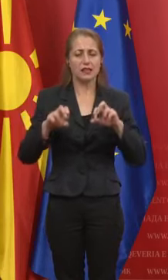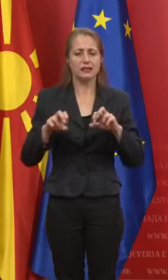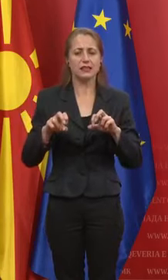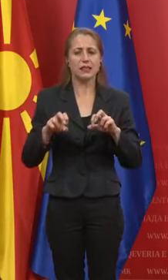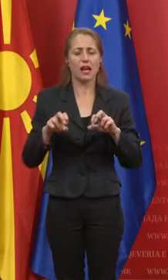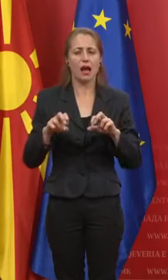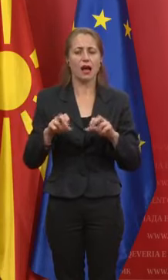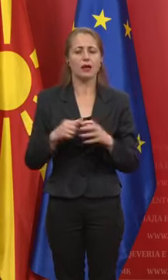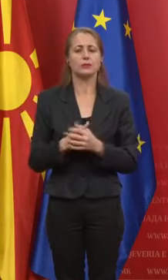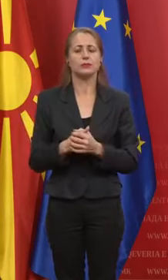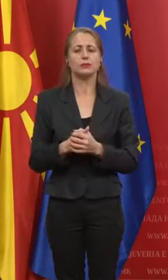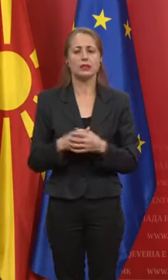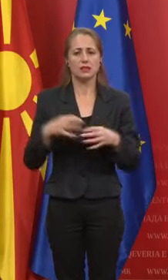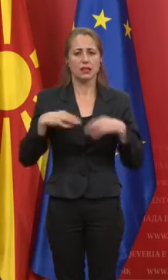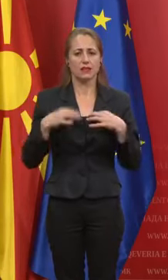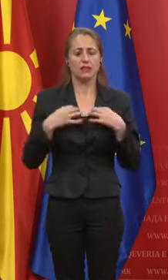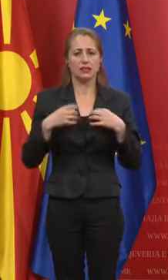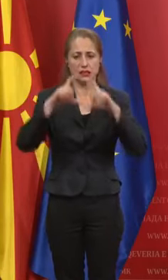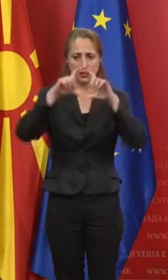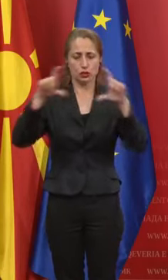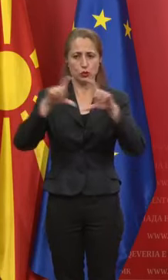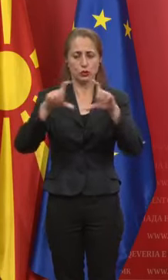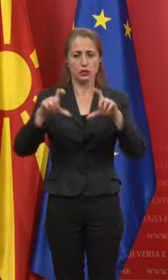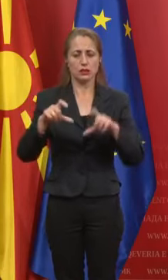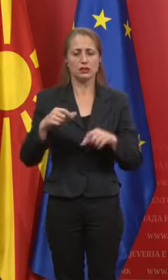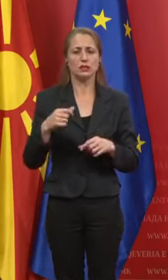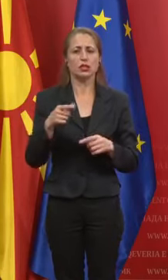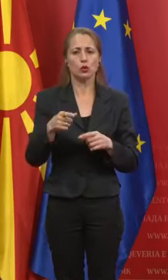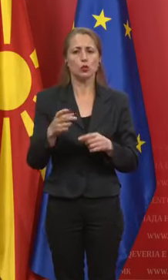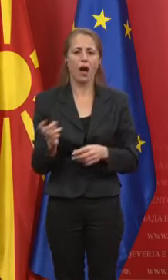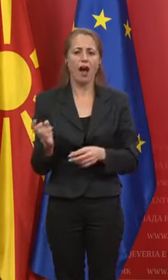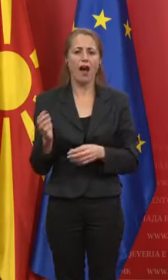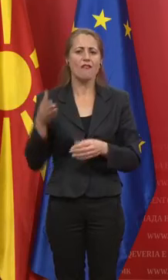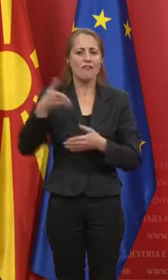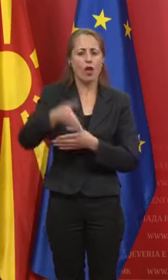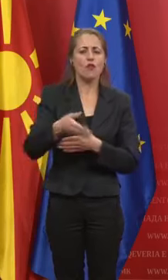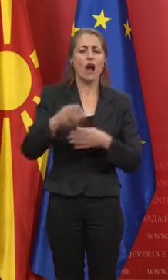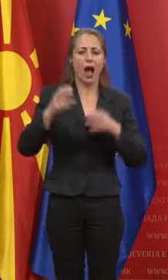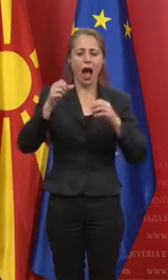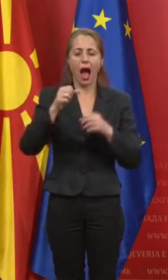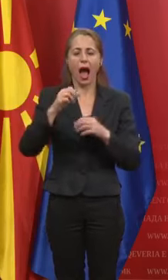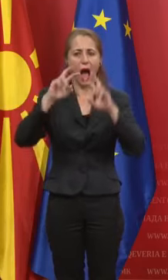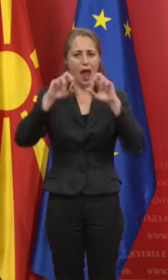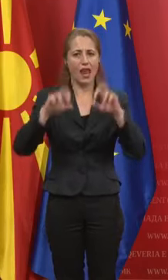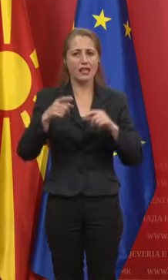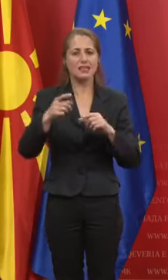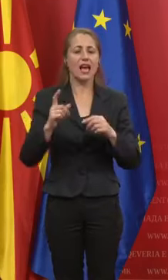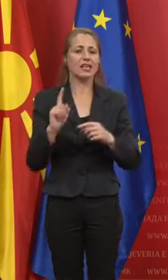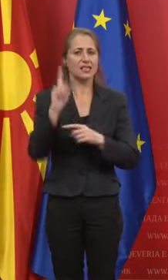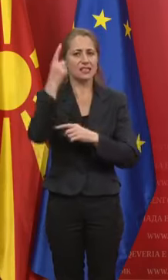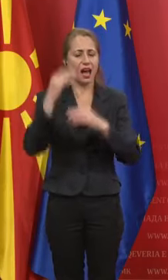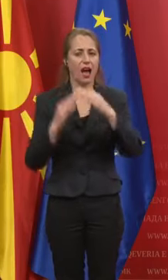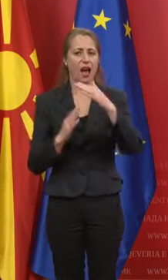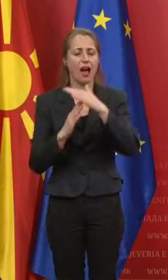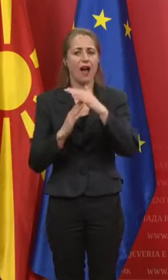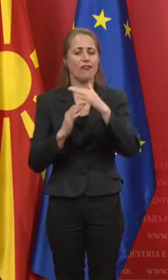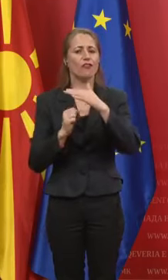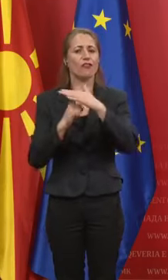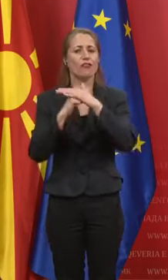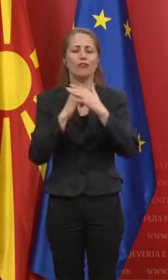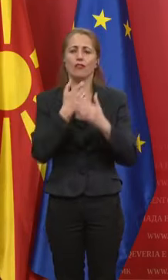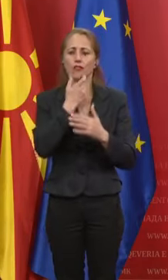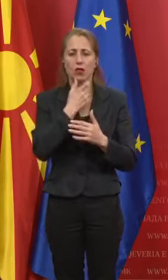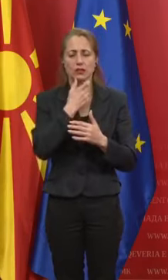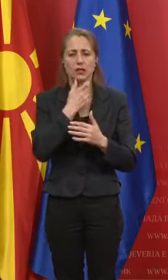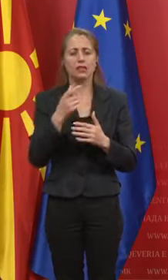на здравствените институции. И секако дека тука ќе влезе анализата и за возраста, односно точната еволуација